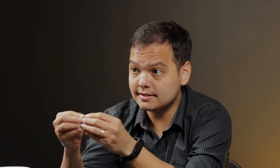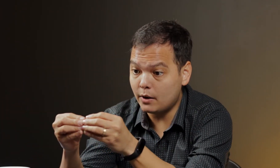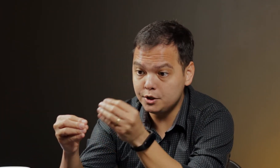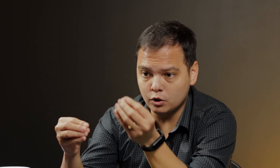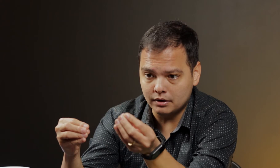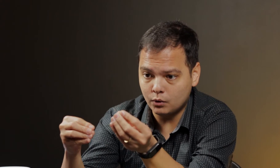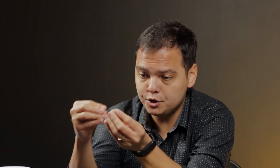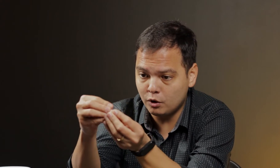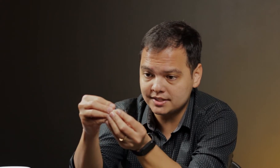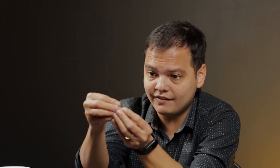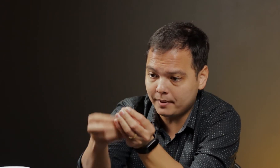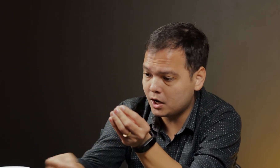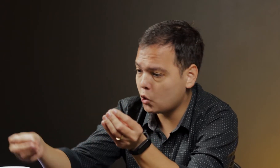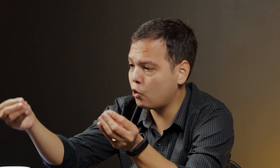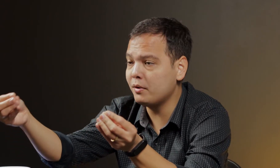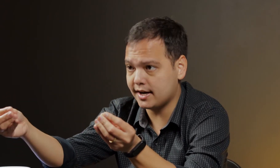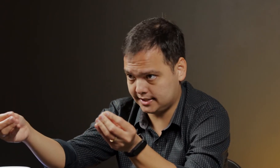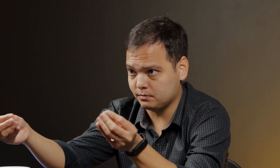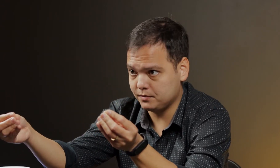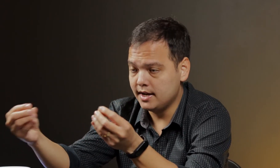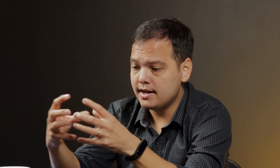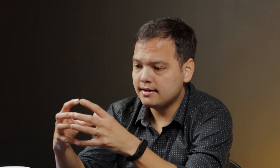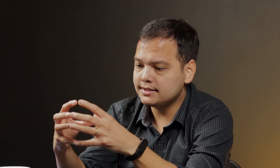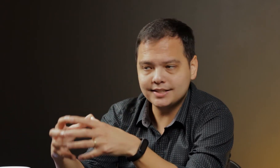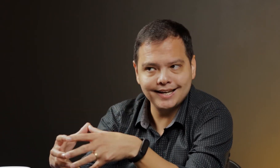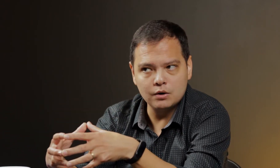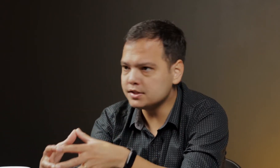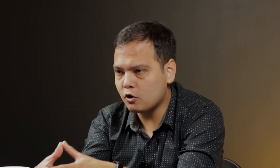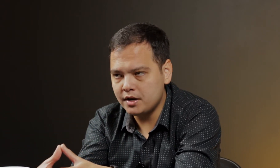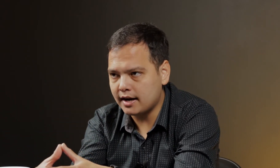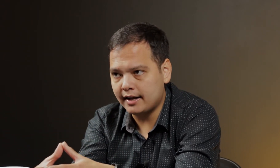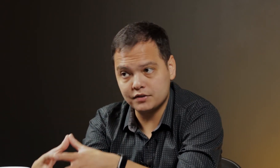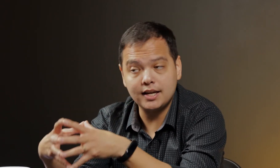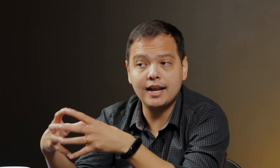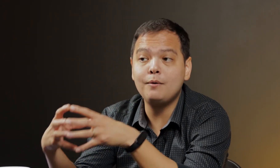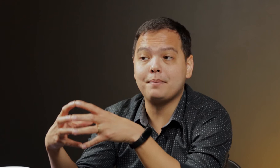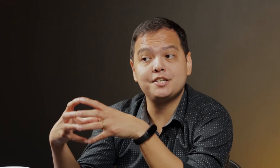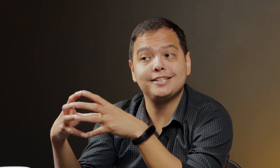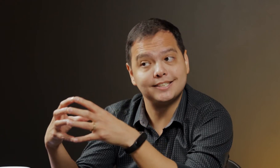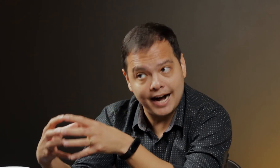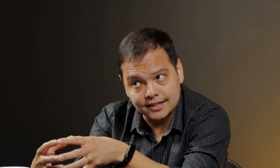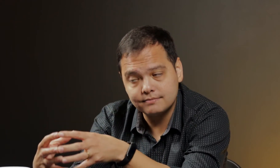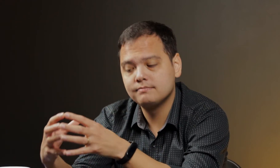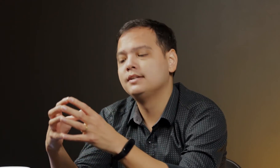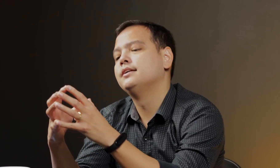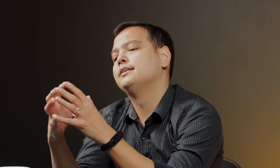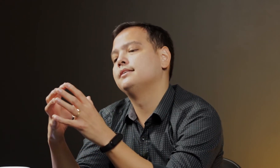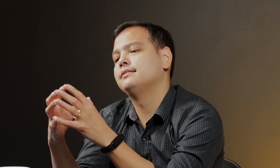é um idioma serve para comunicação. Se você não se comunicar, se você não praticar, é